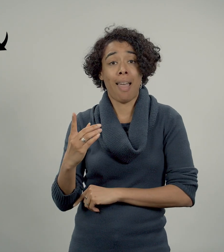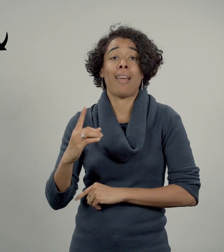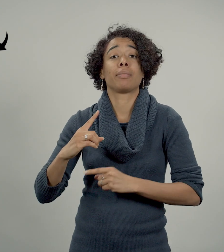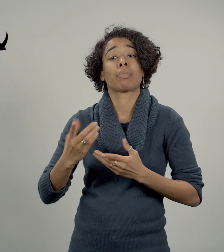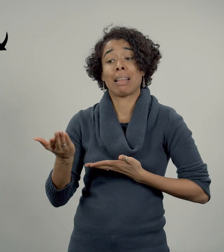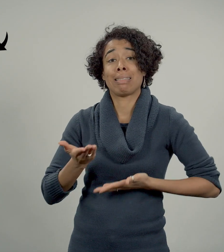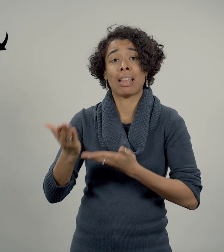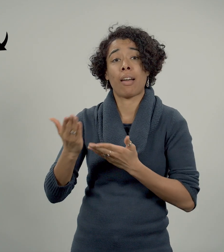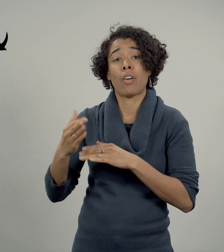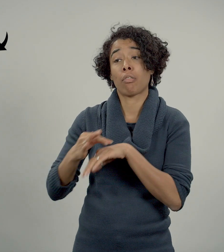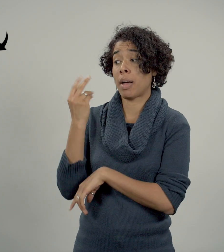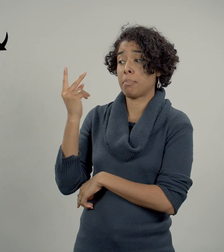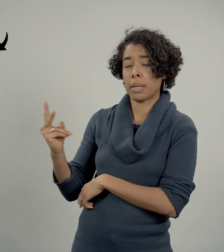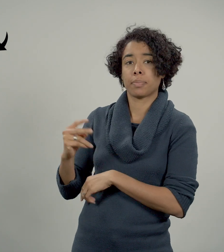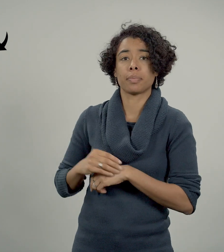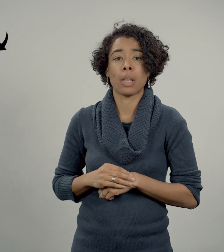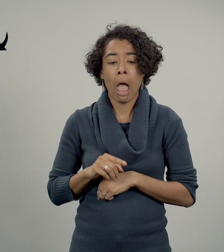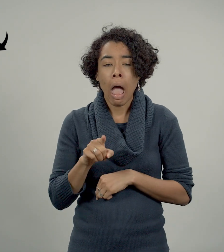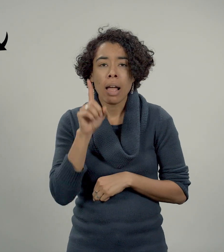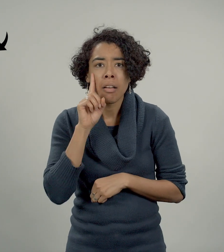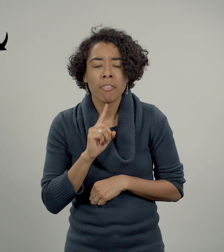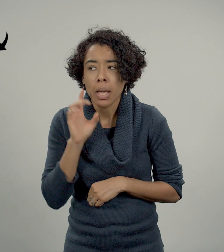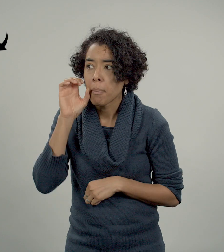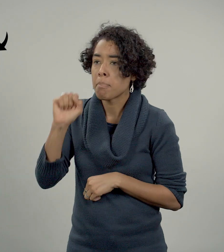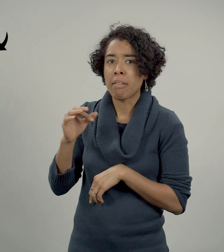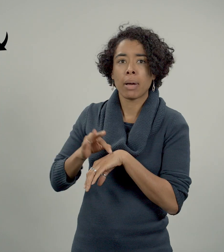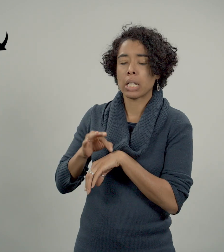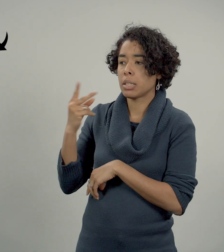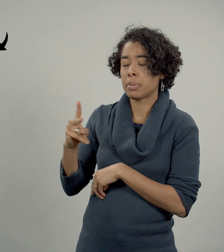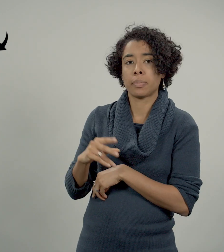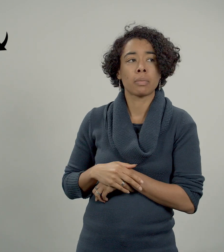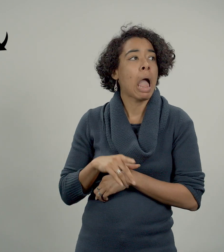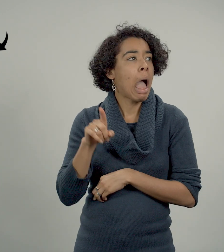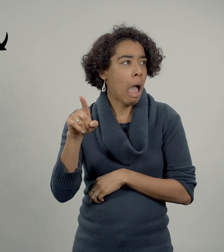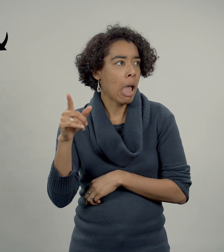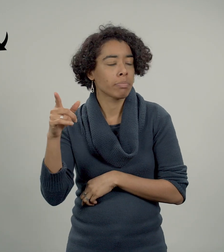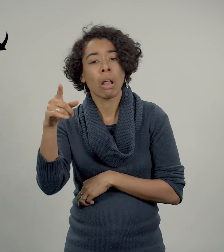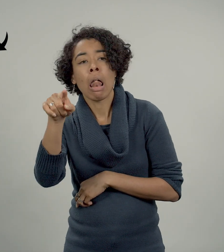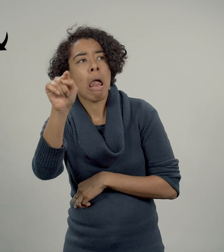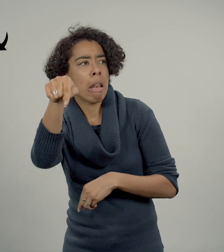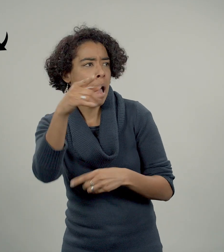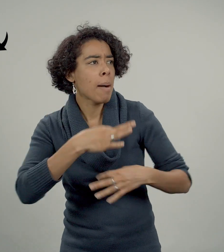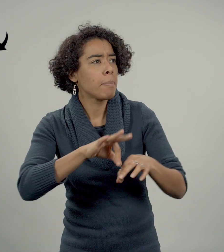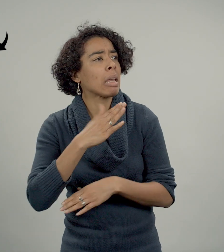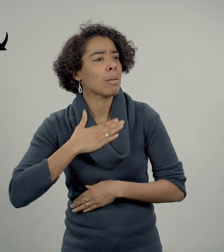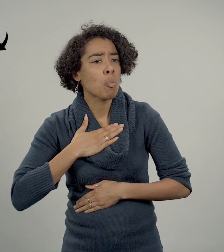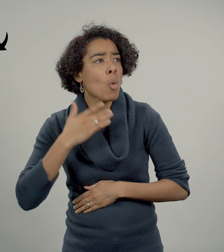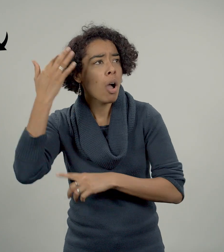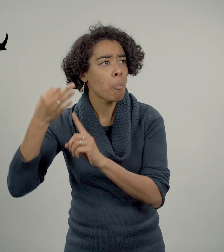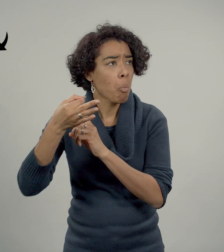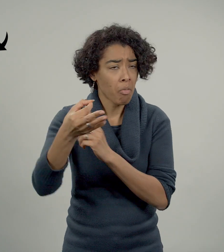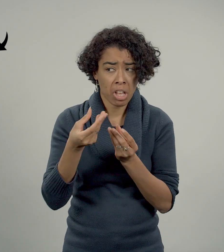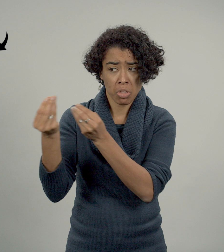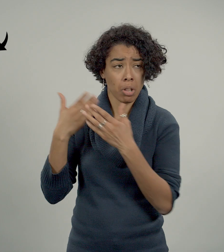Naaman. Entendant parler de la maladie de son maître, la petite fille dit à sa femme qu'un prophète se trouvant à Samarie pourrait le guérir de sa